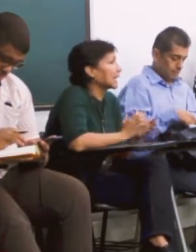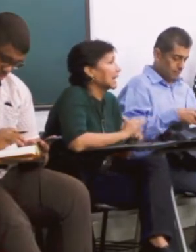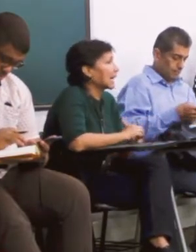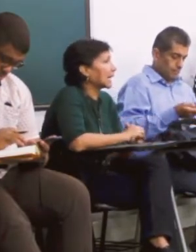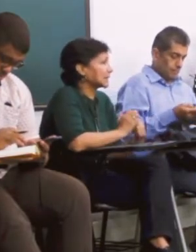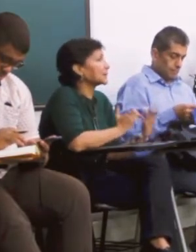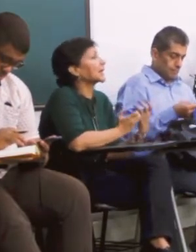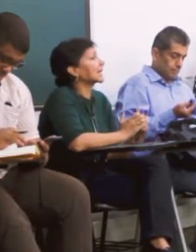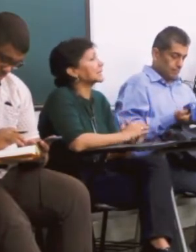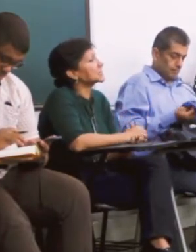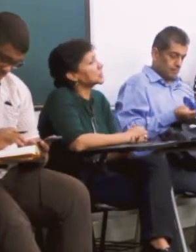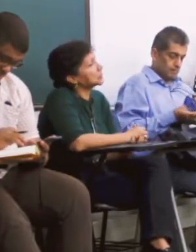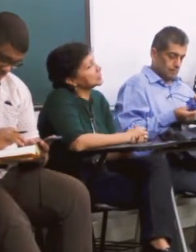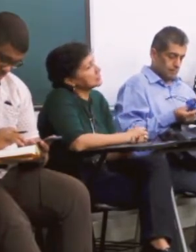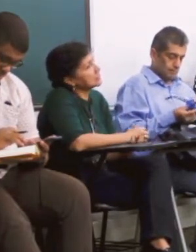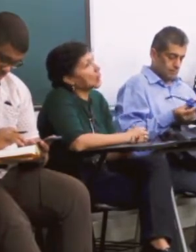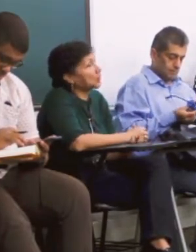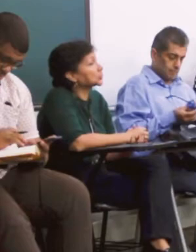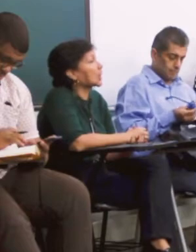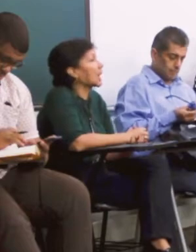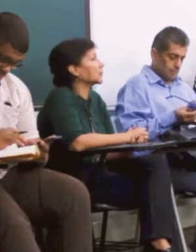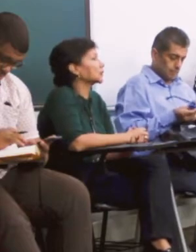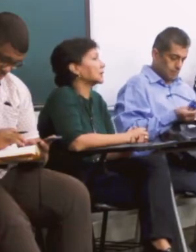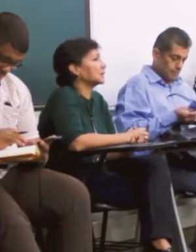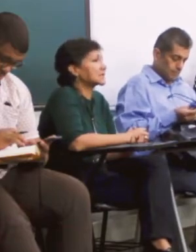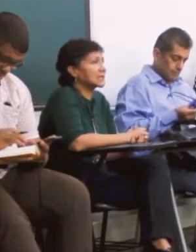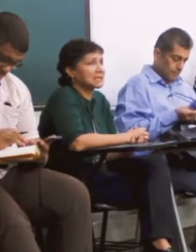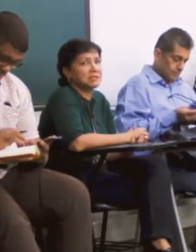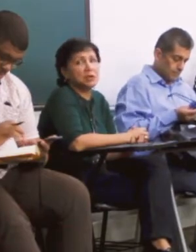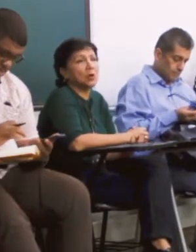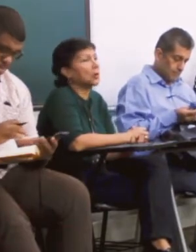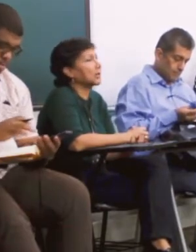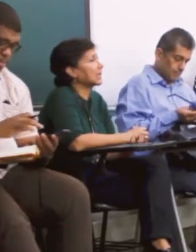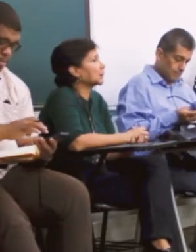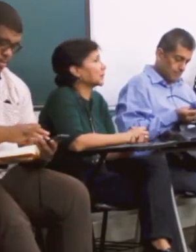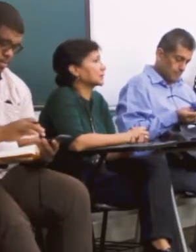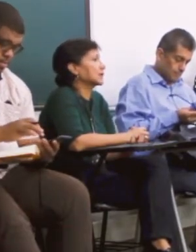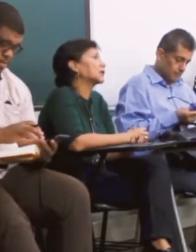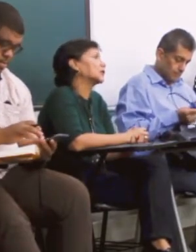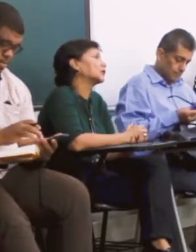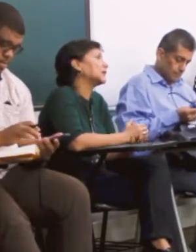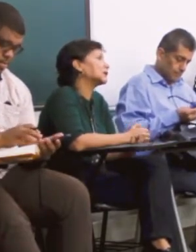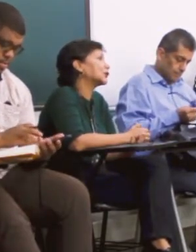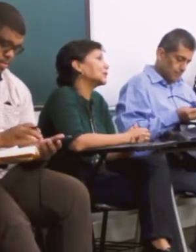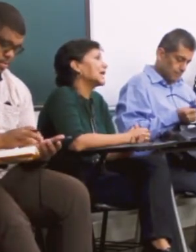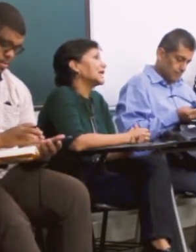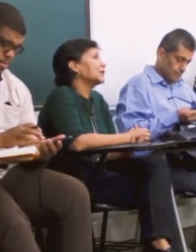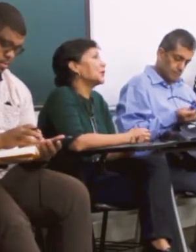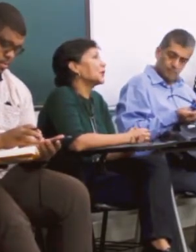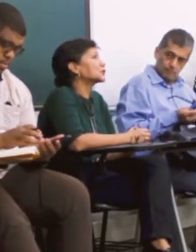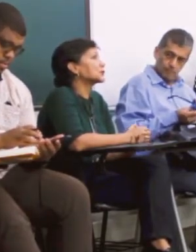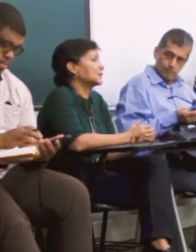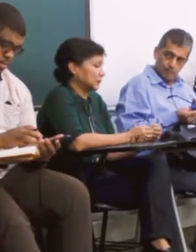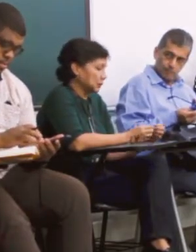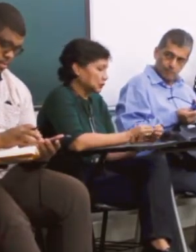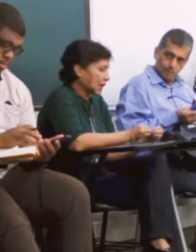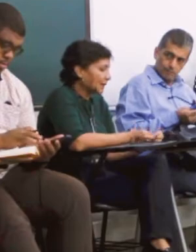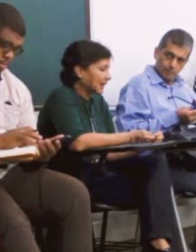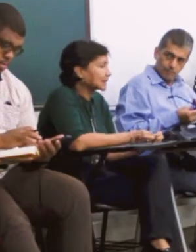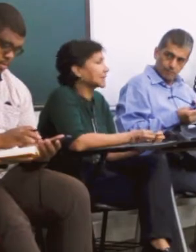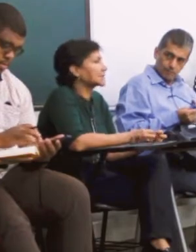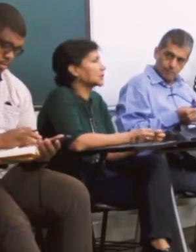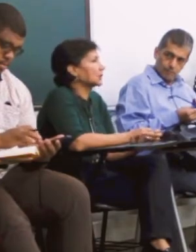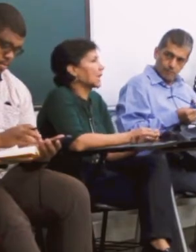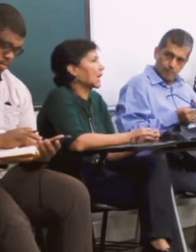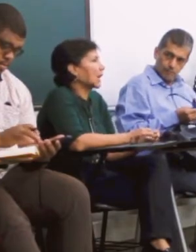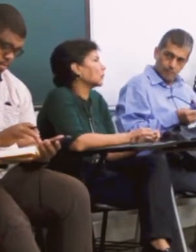viene a llamar la atención de cómo trabajamos en investigación, en acceso al conocimiento, nos llaman